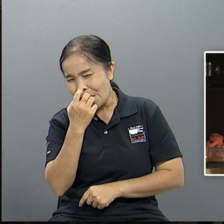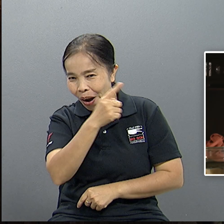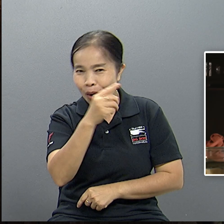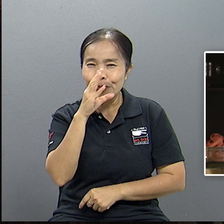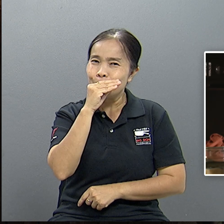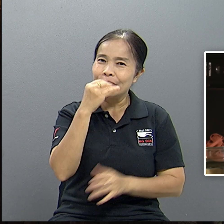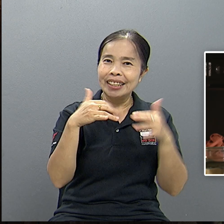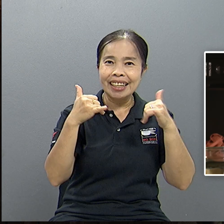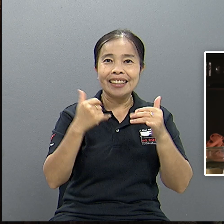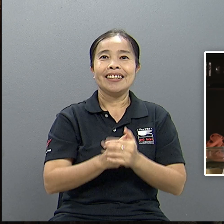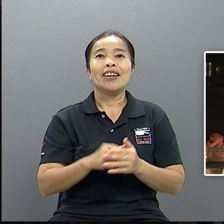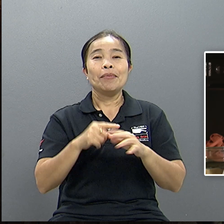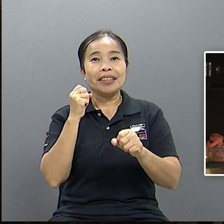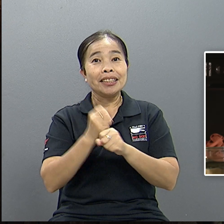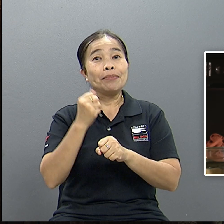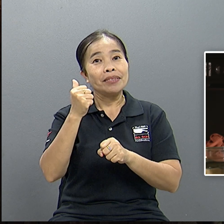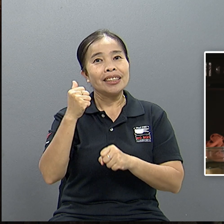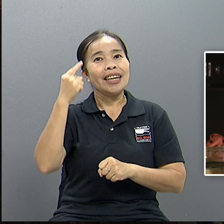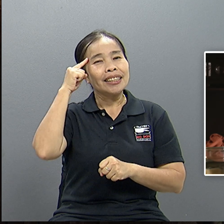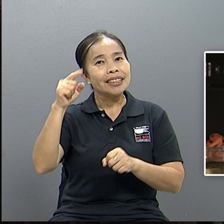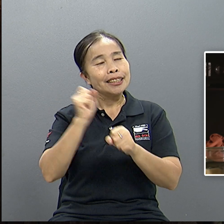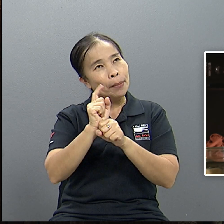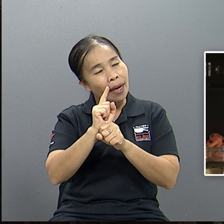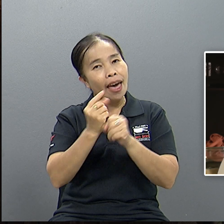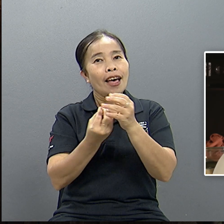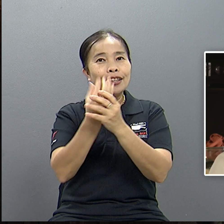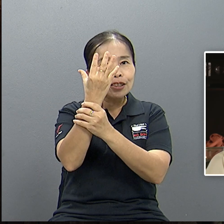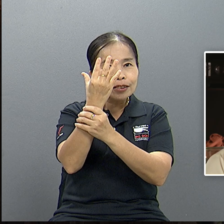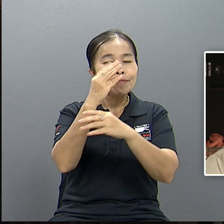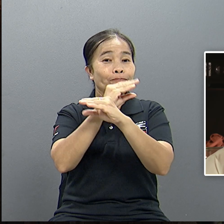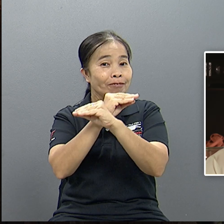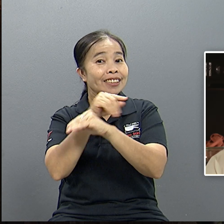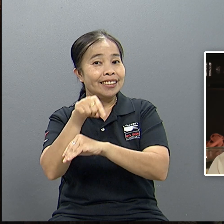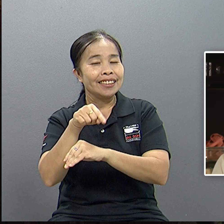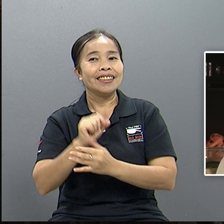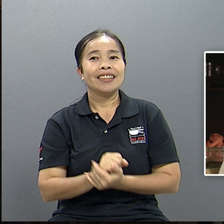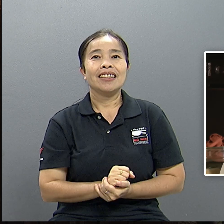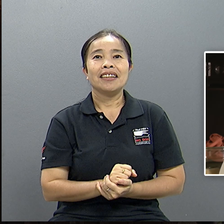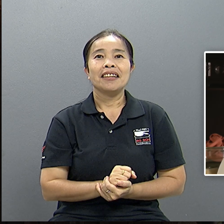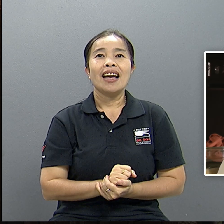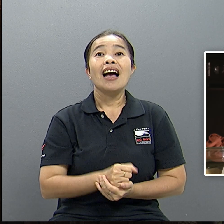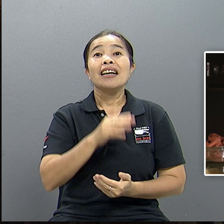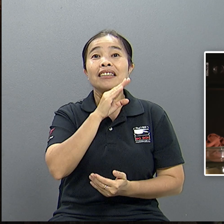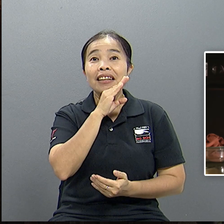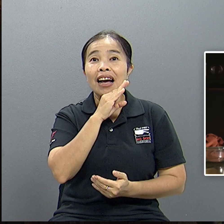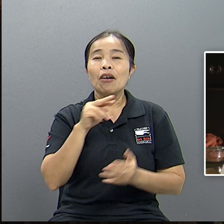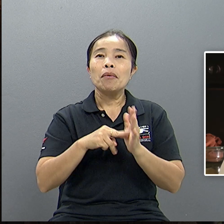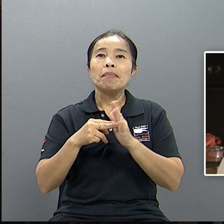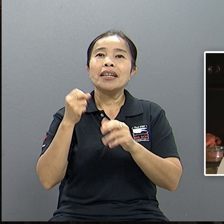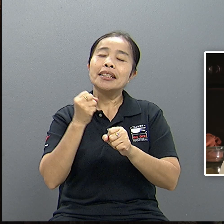สละสำแรงผลคิดลำต้นแน่นหนาหนามท่าทิ่มปิ้มปืนก